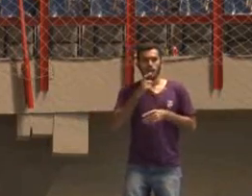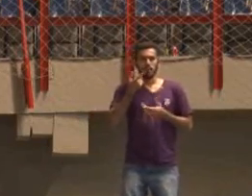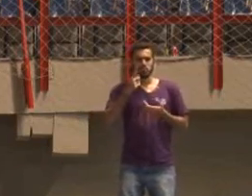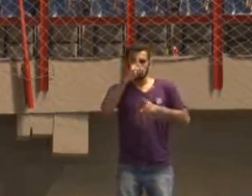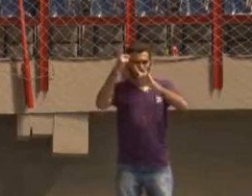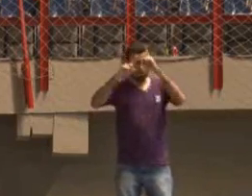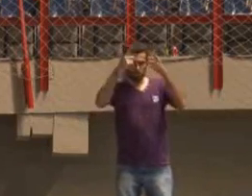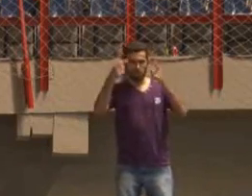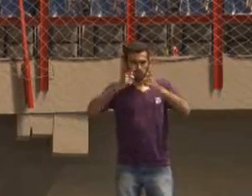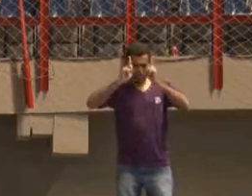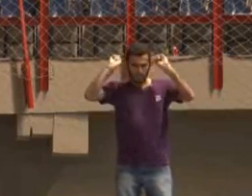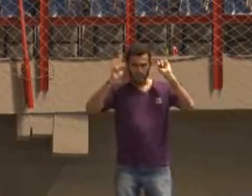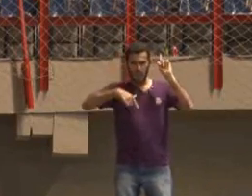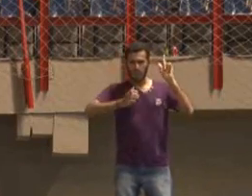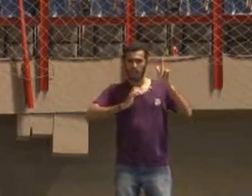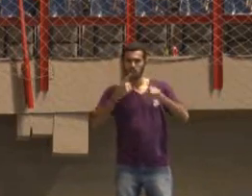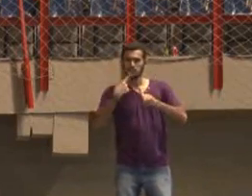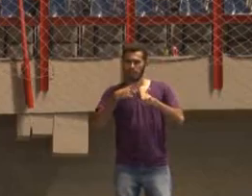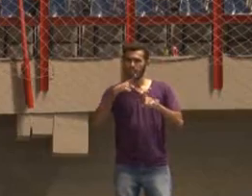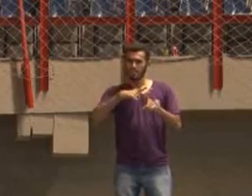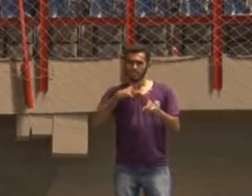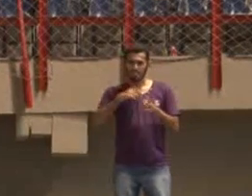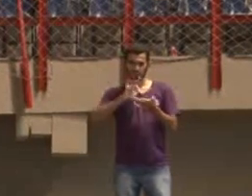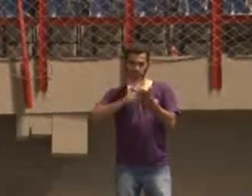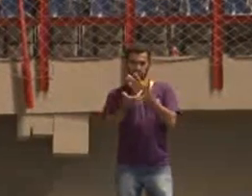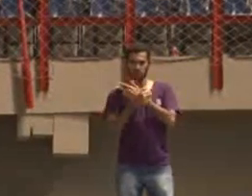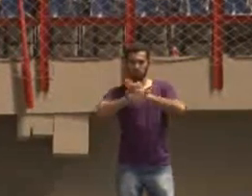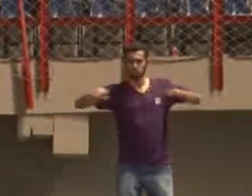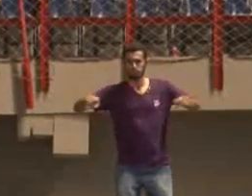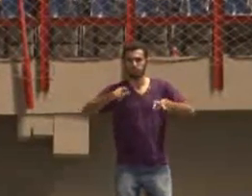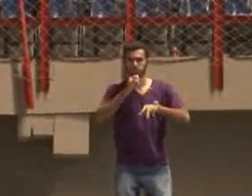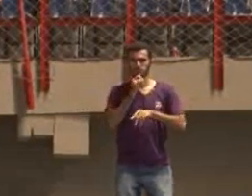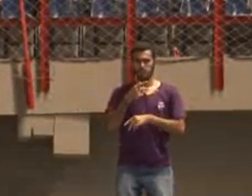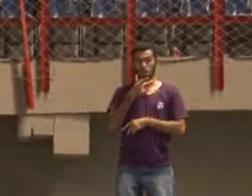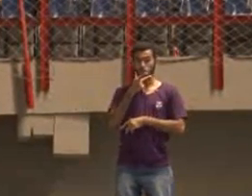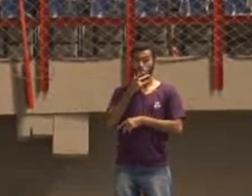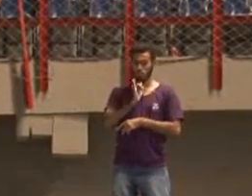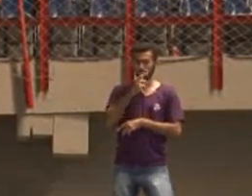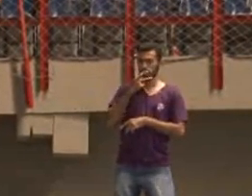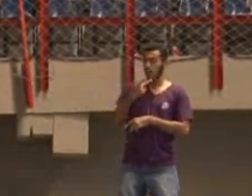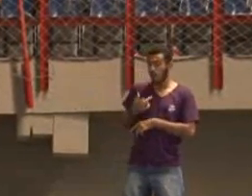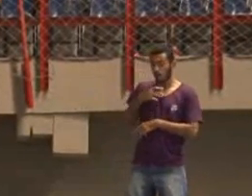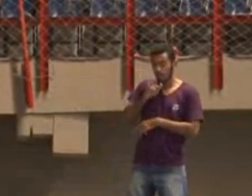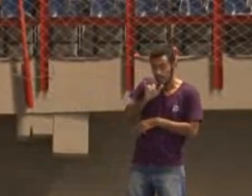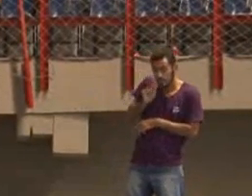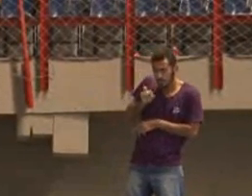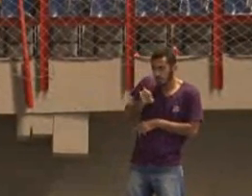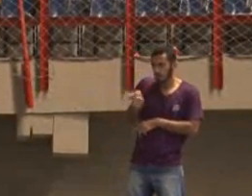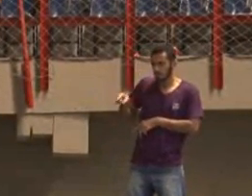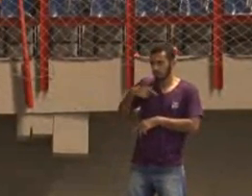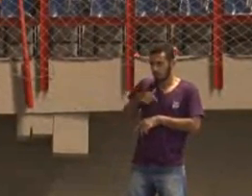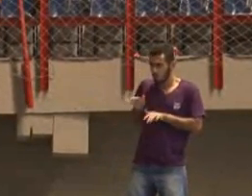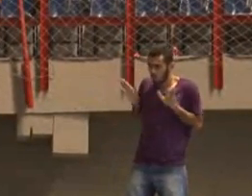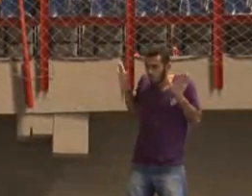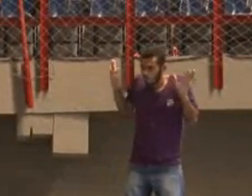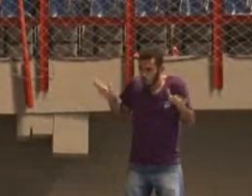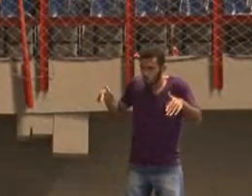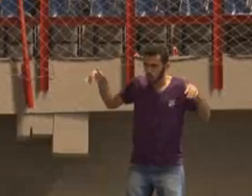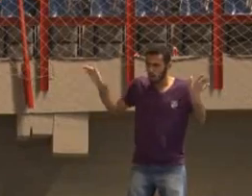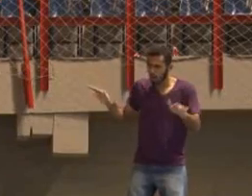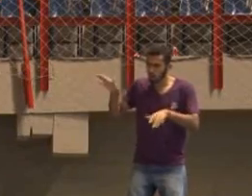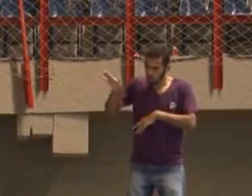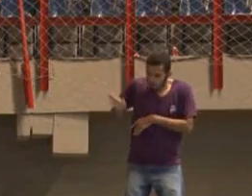metáforas. Ícaro, não voe muito baixo, porque se você voar baixo